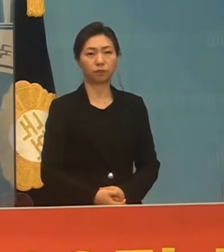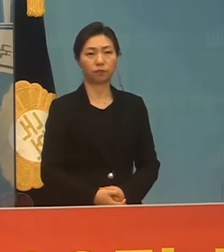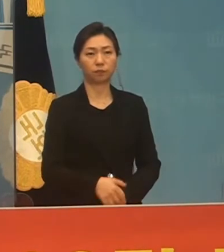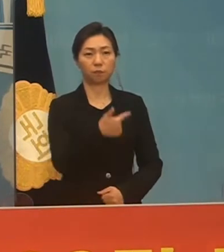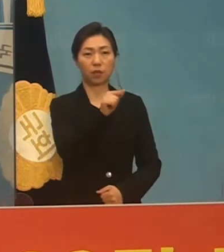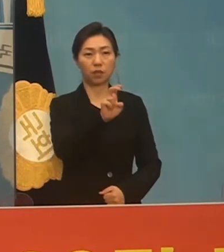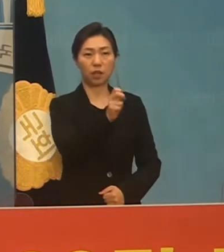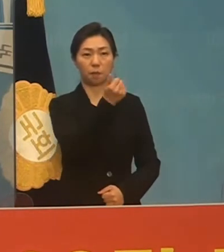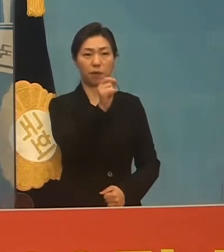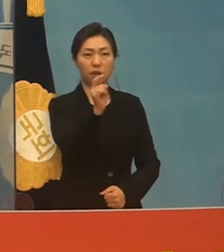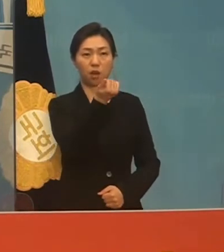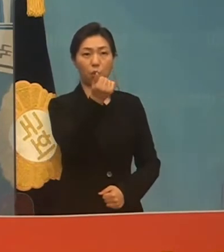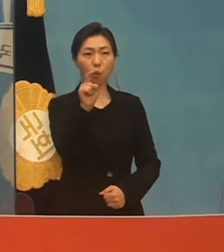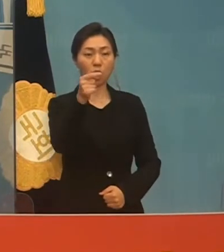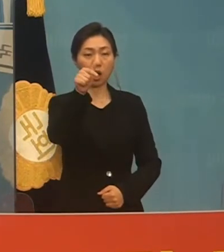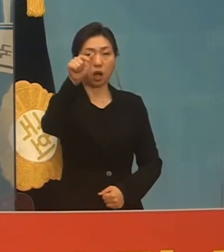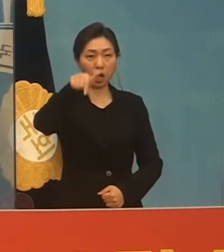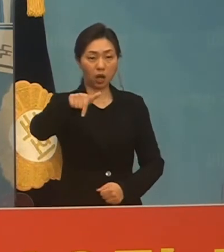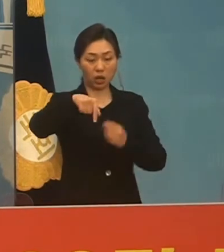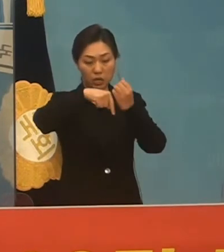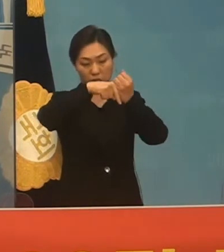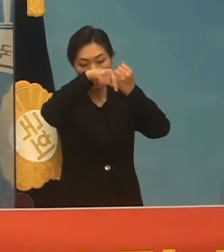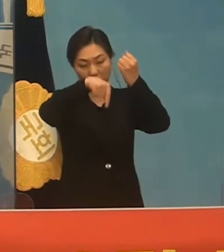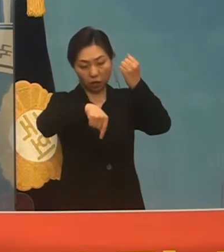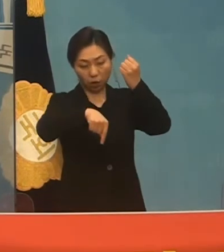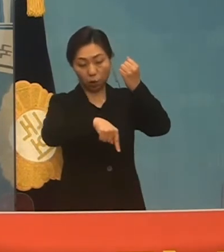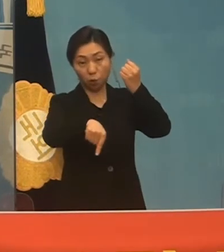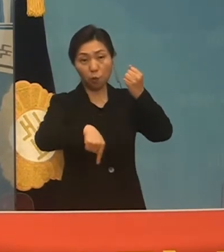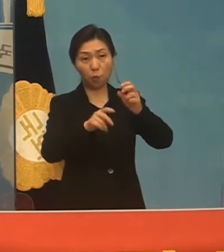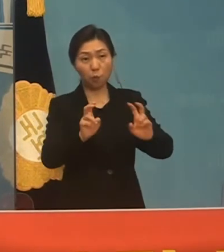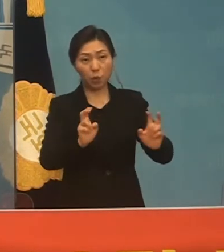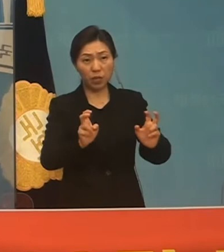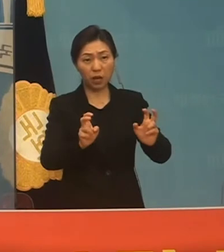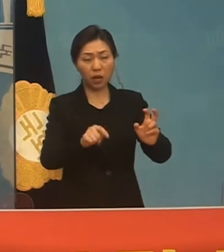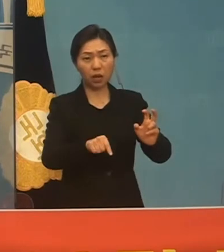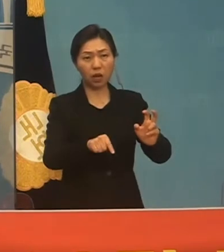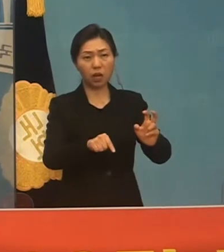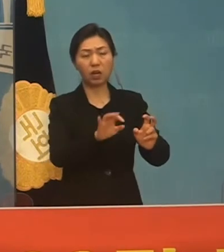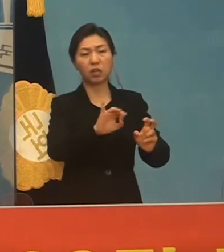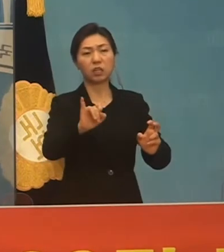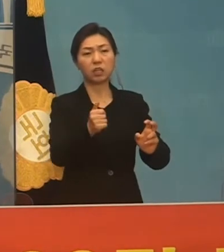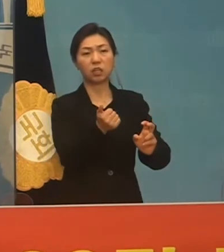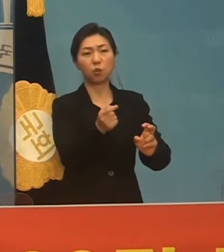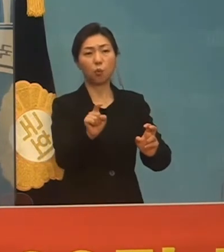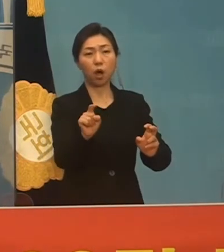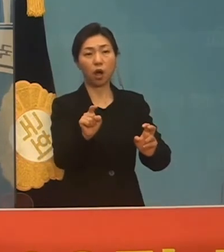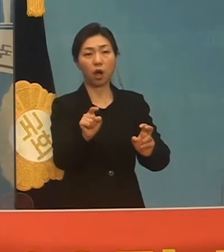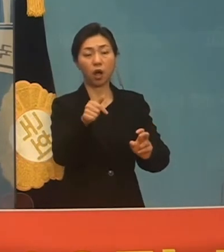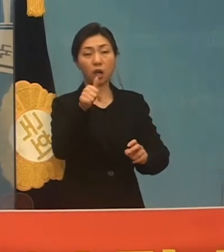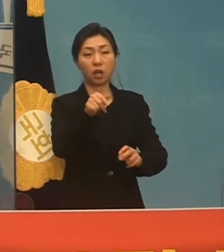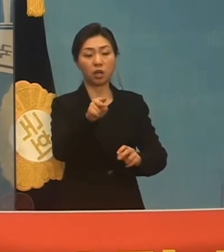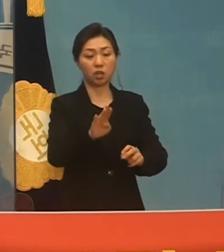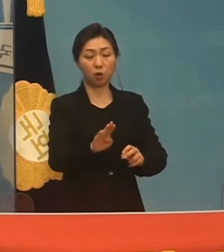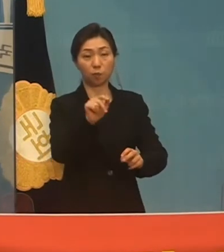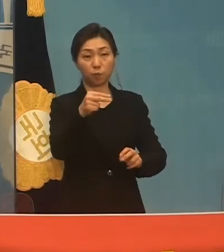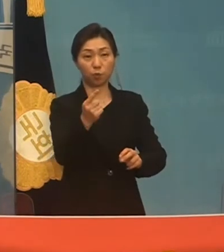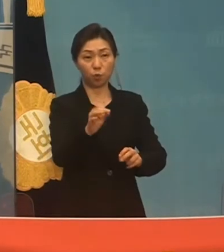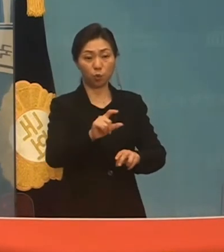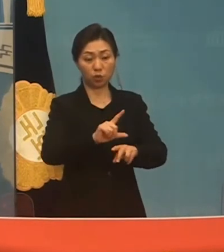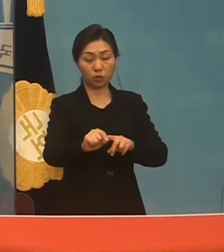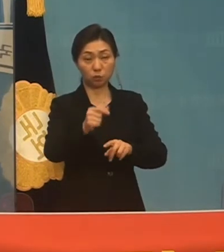남해화학의 첫 번째 사업인 인하협동. 남해화학 홈페이지 하영수 사장의 말을